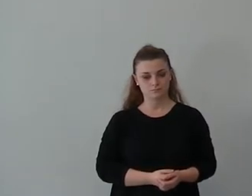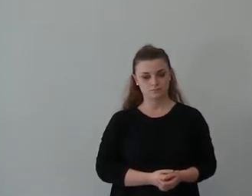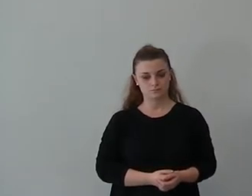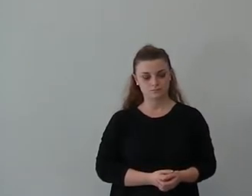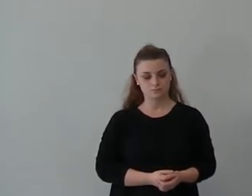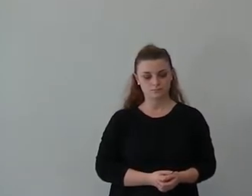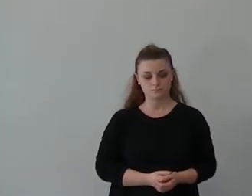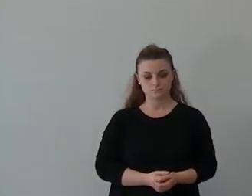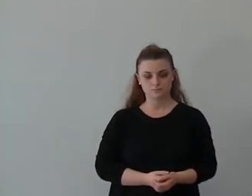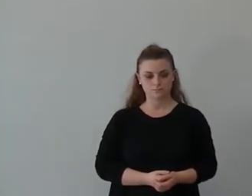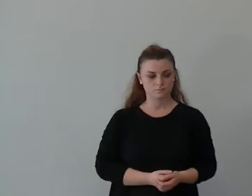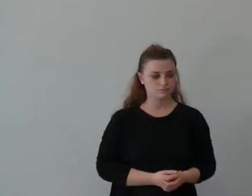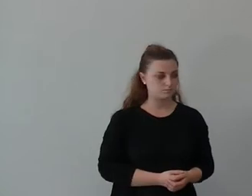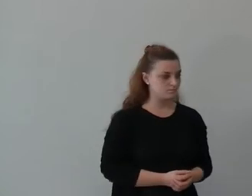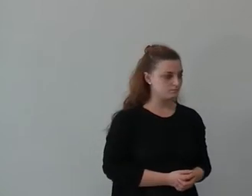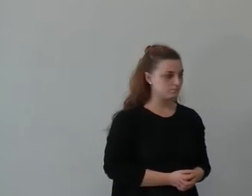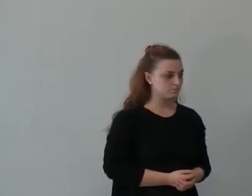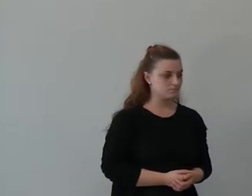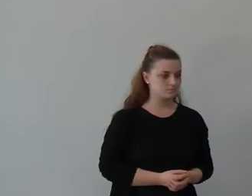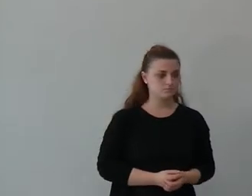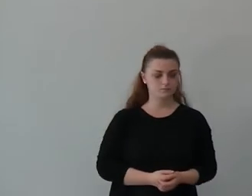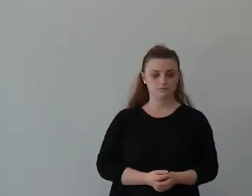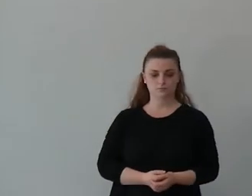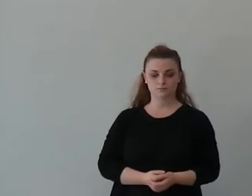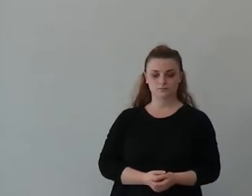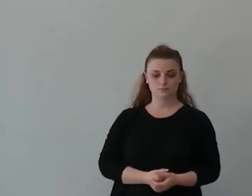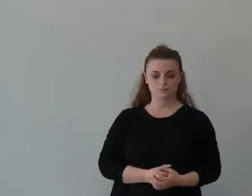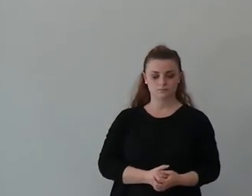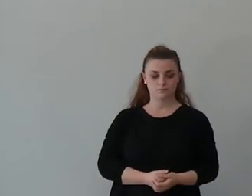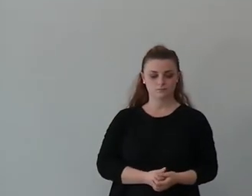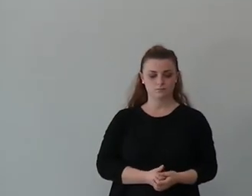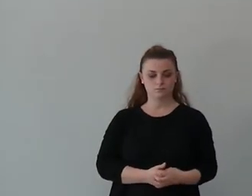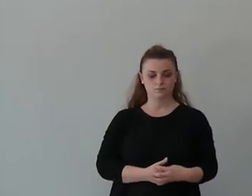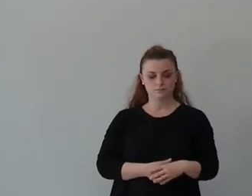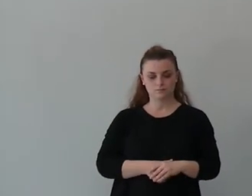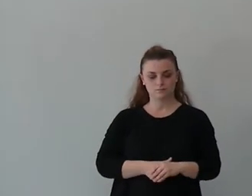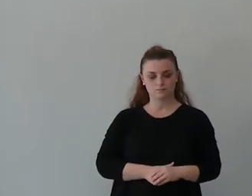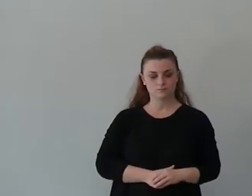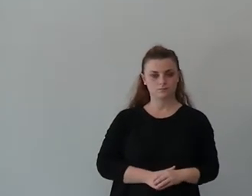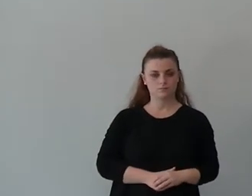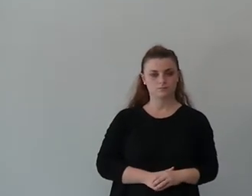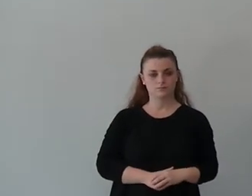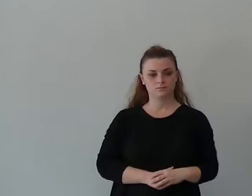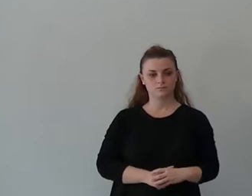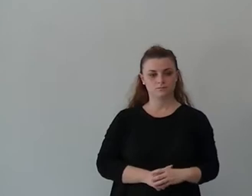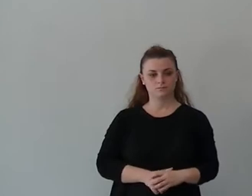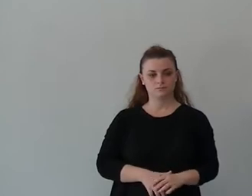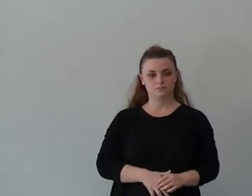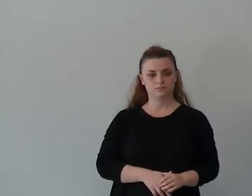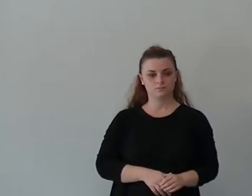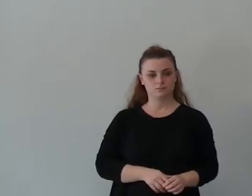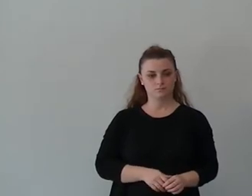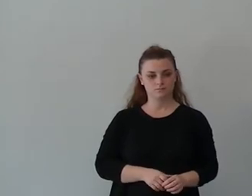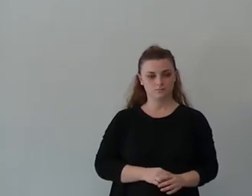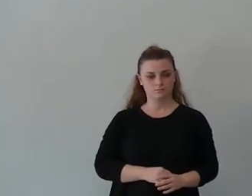conoscenza delle sacre scritture, le quali possono darti la sapienza che conduce alla salvezza. Della fede